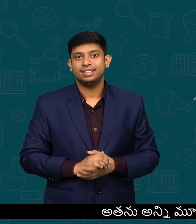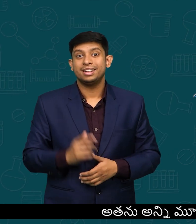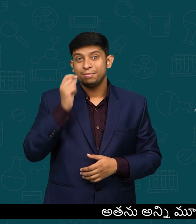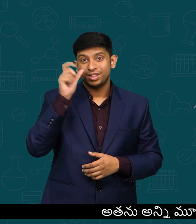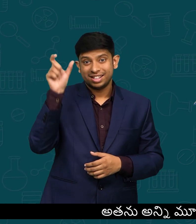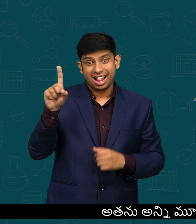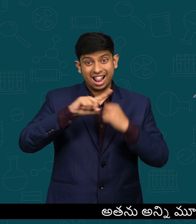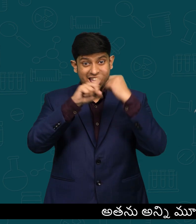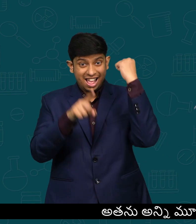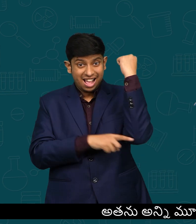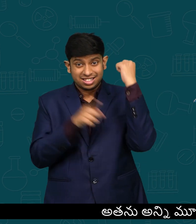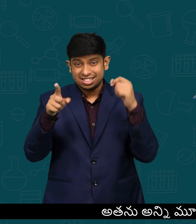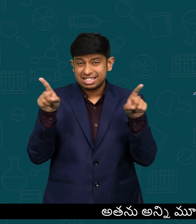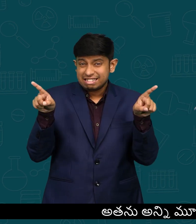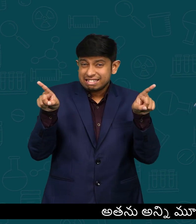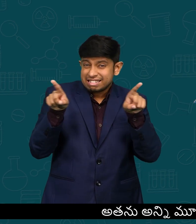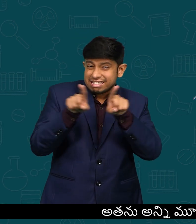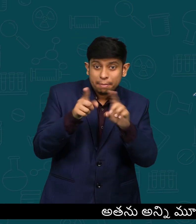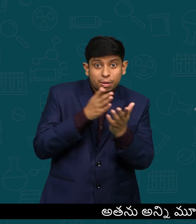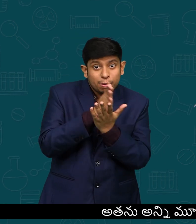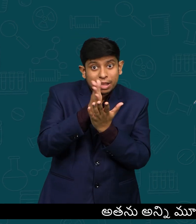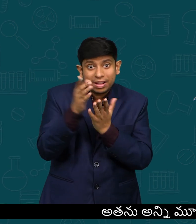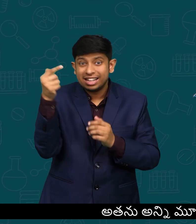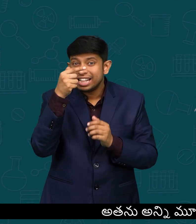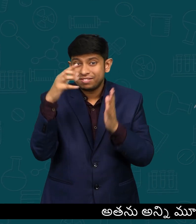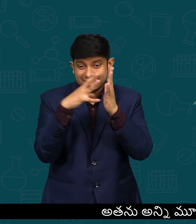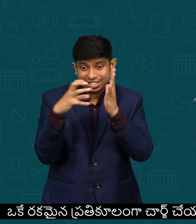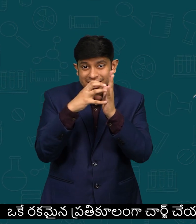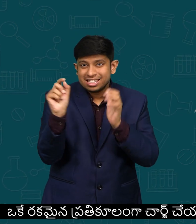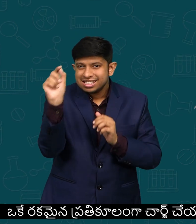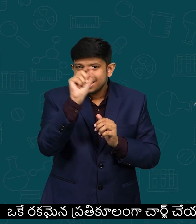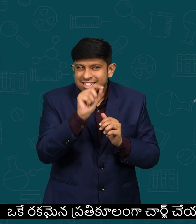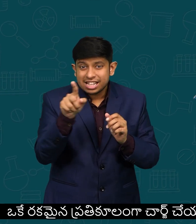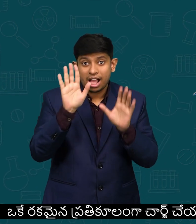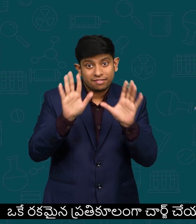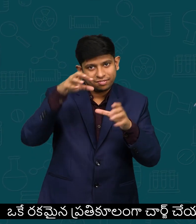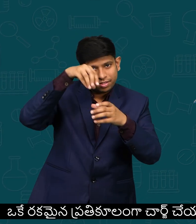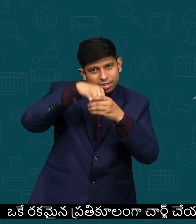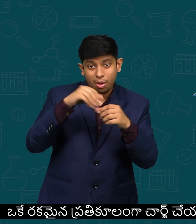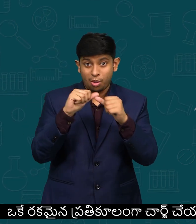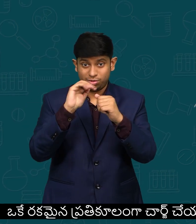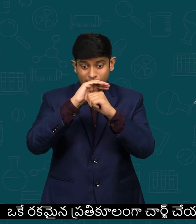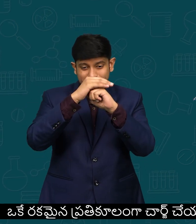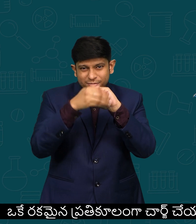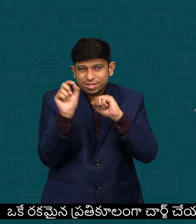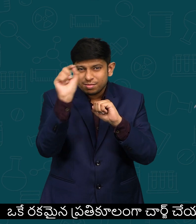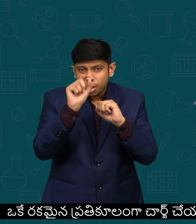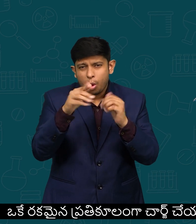అతను అన్ని మూలకాల పరమాణువులలో ఒకే రకమైన ప్రతికూలంగా ఛార్జ్